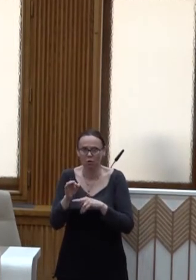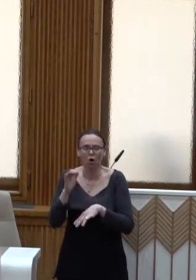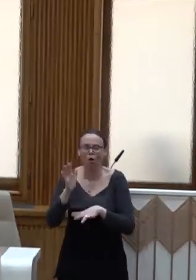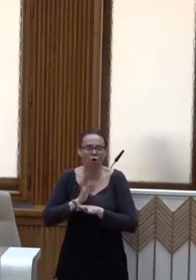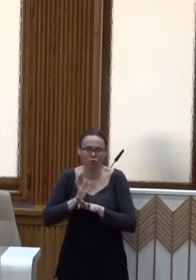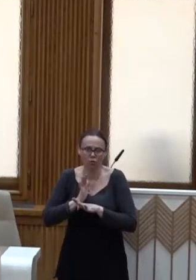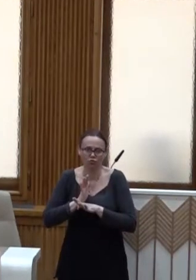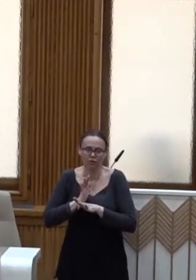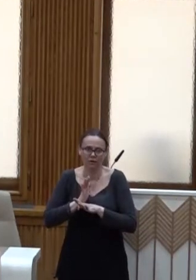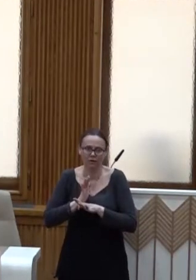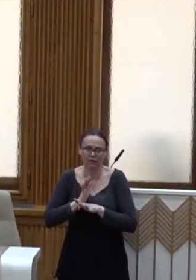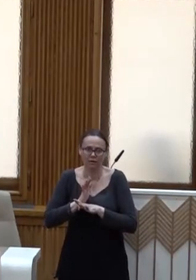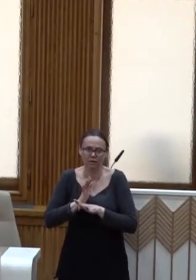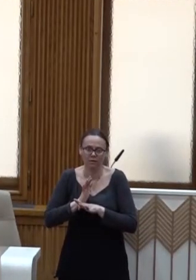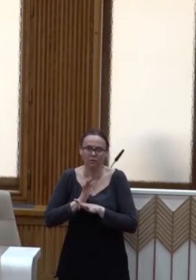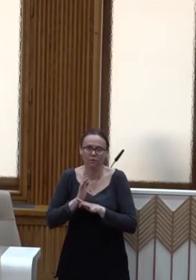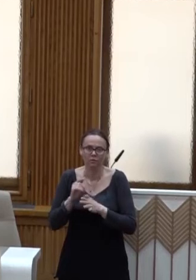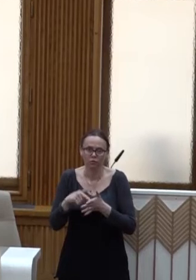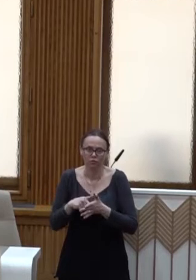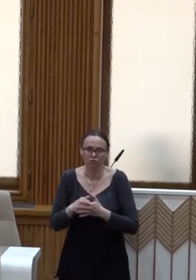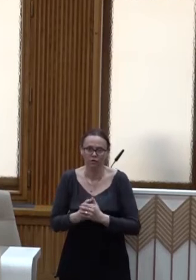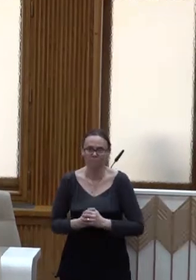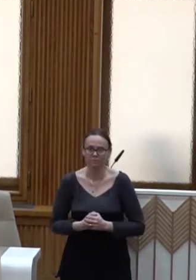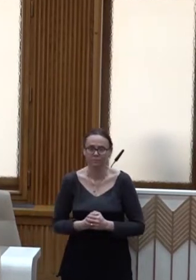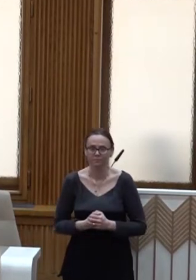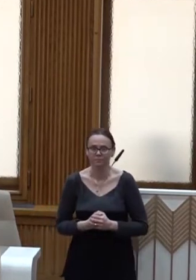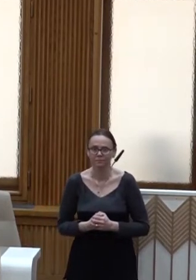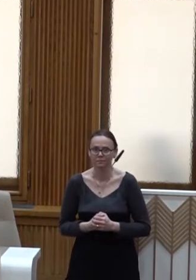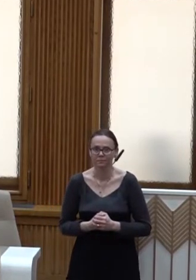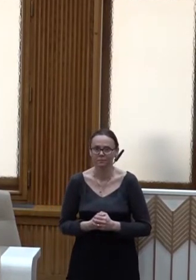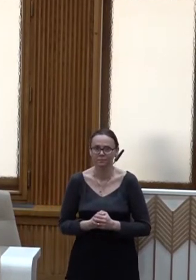najbolj ogrožene točke. Tukaj